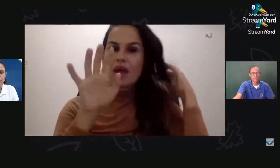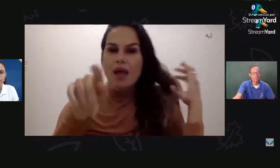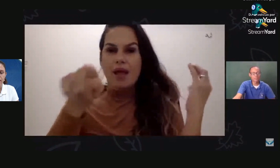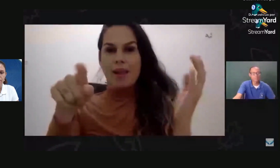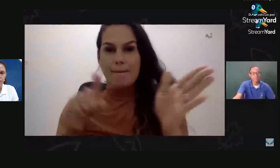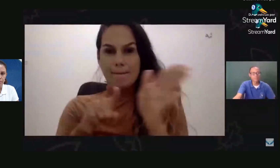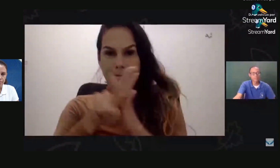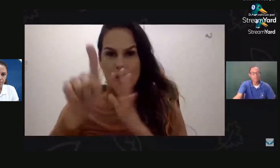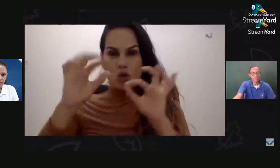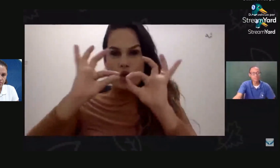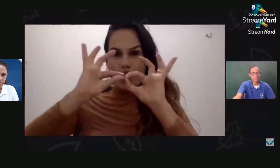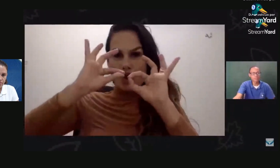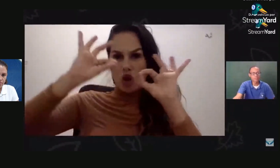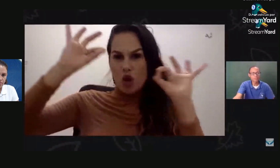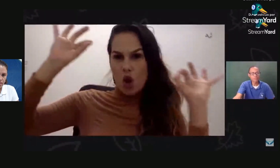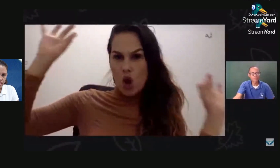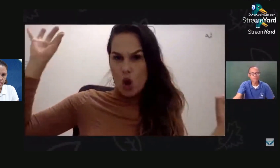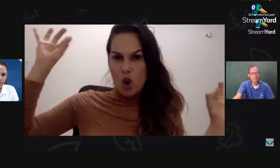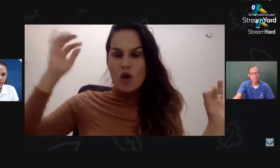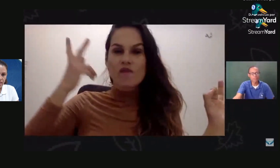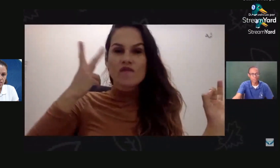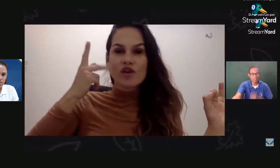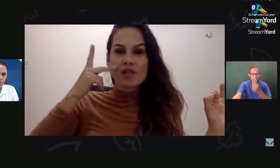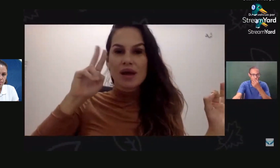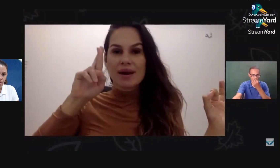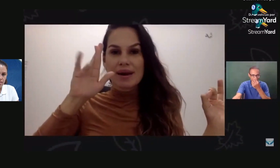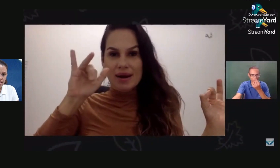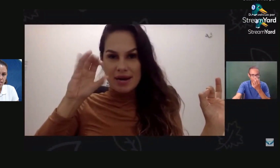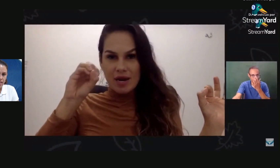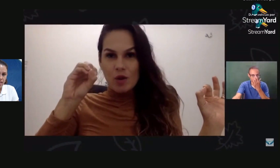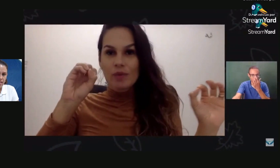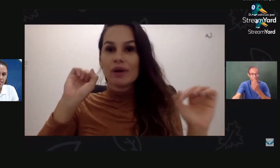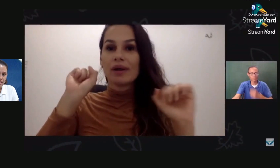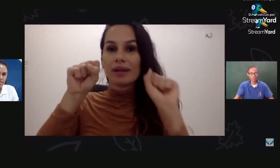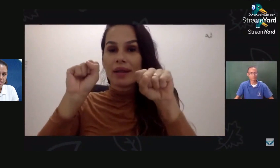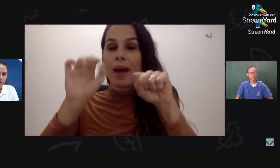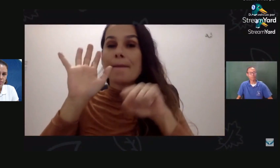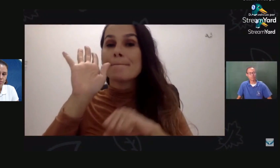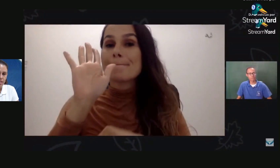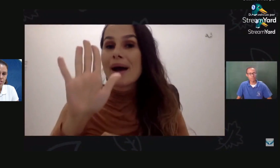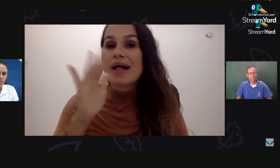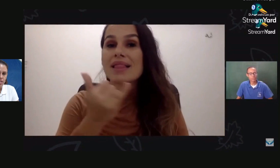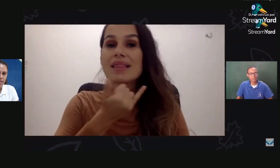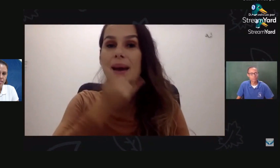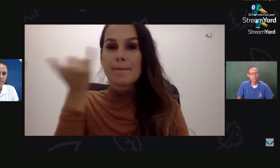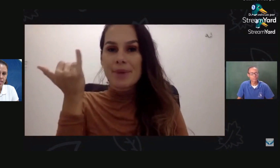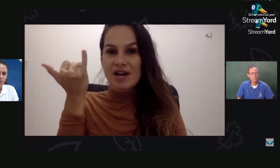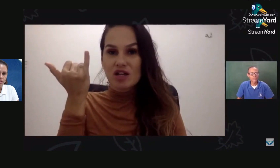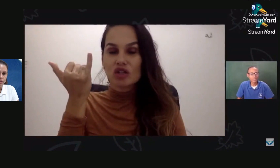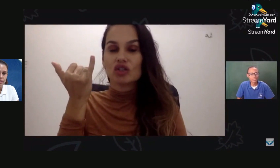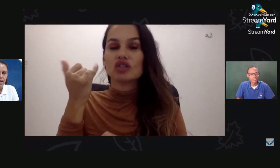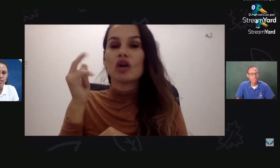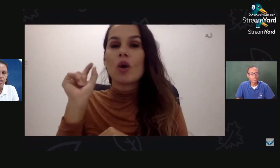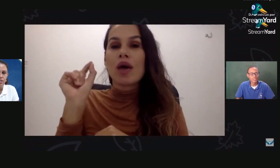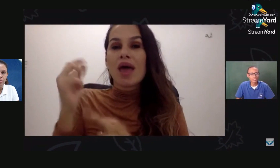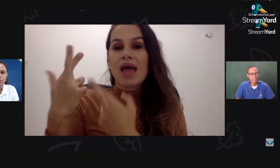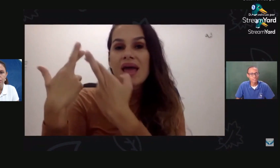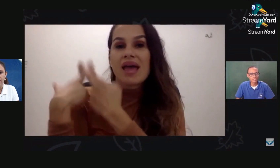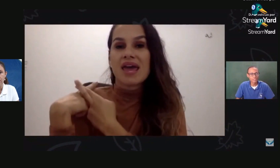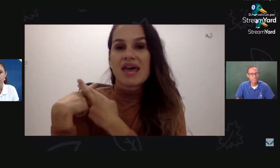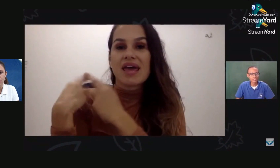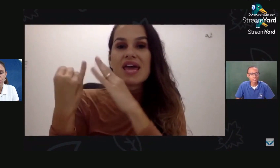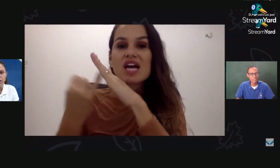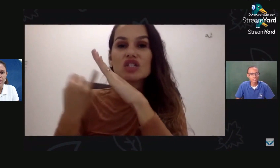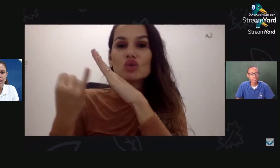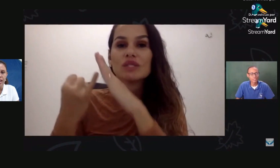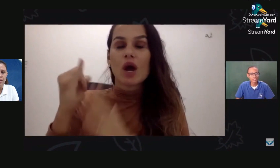Reginaldo, é possível. A gente mostra, né, essa questão da longevidade aí, né,